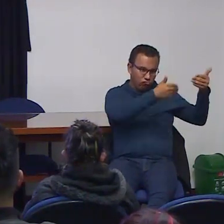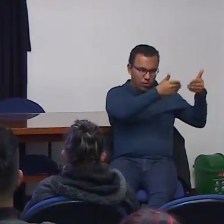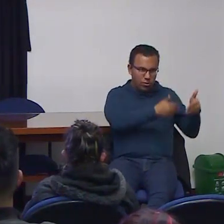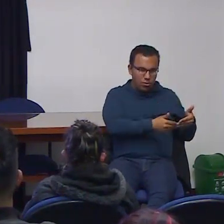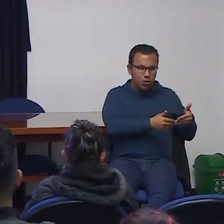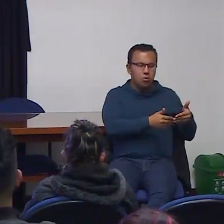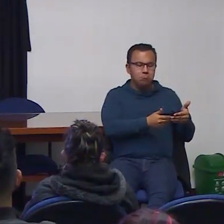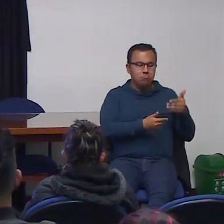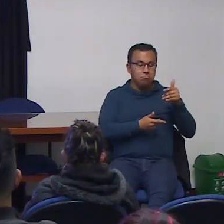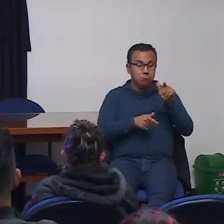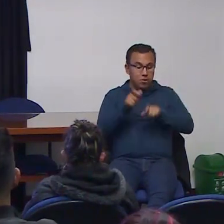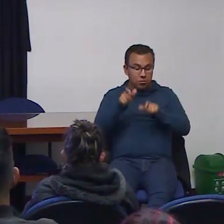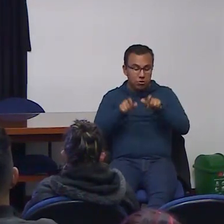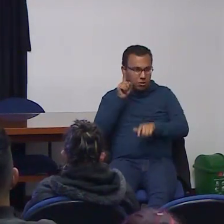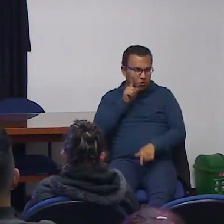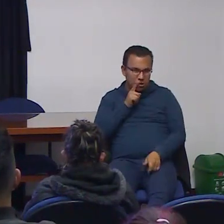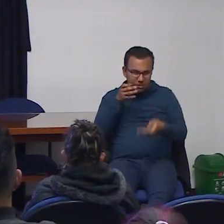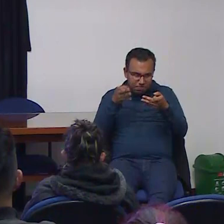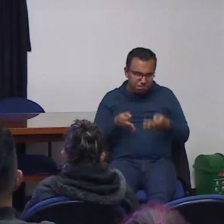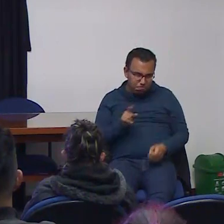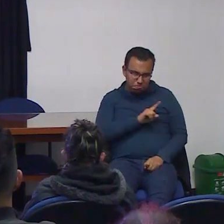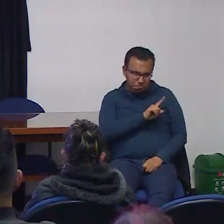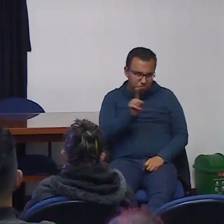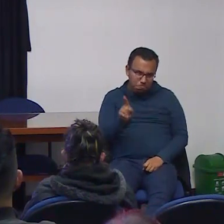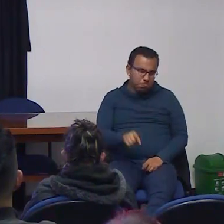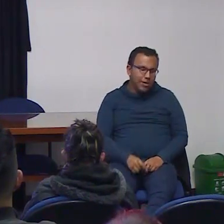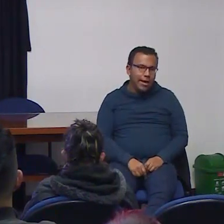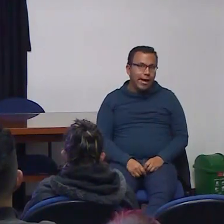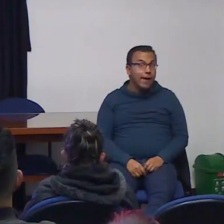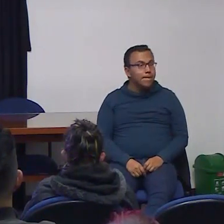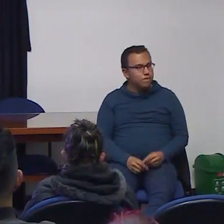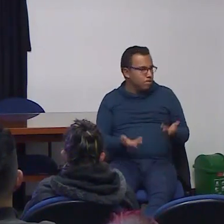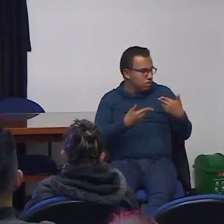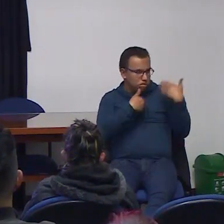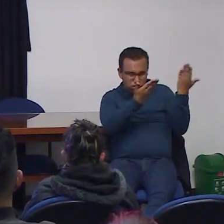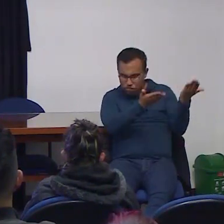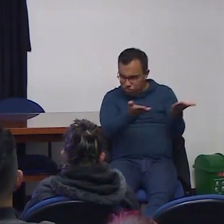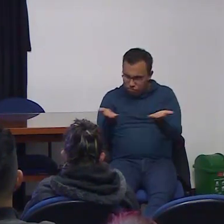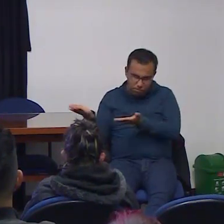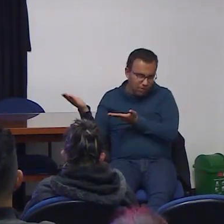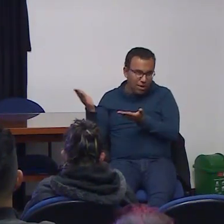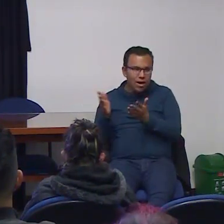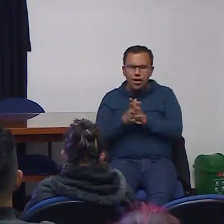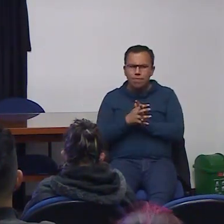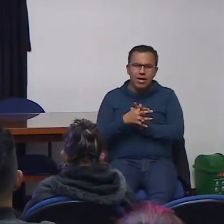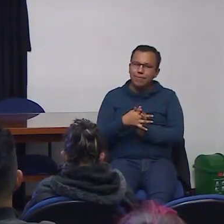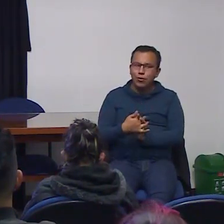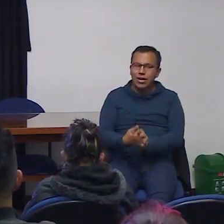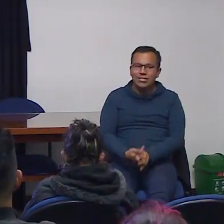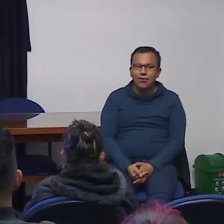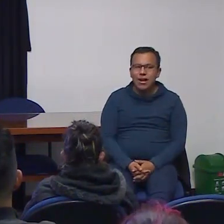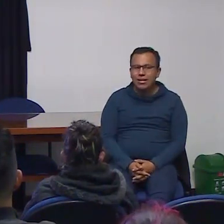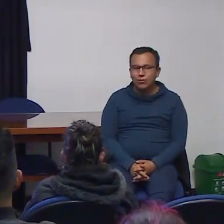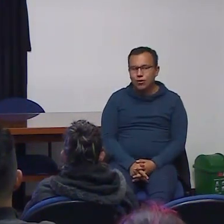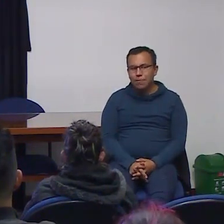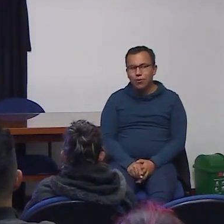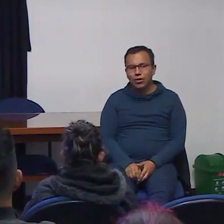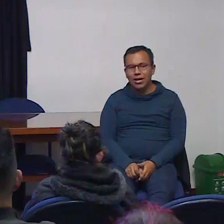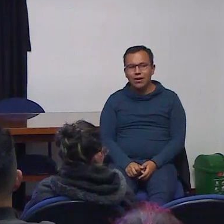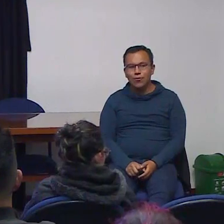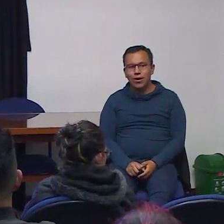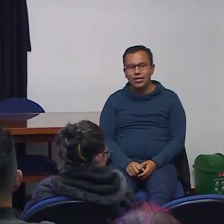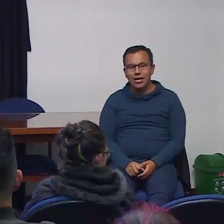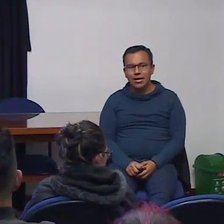discapacidad a personas Digamos sordas como tal eh pero bienvenida si quieres hacer parte del proyecto Sería muy